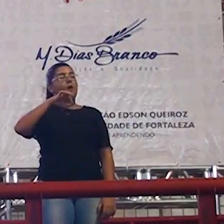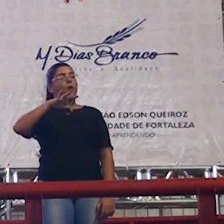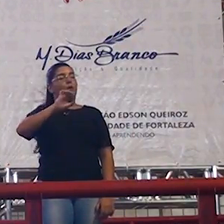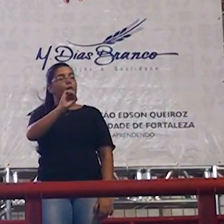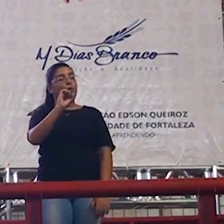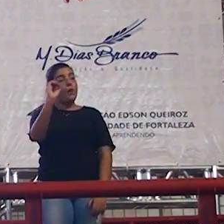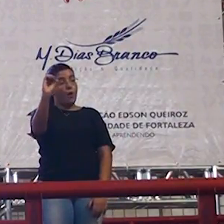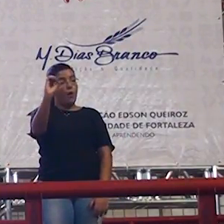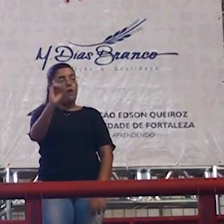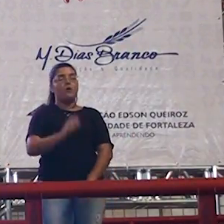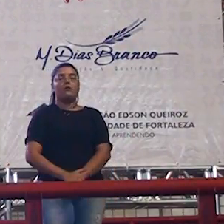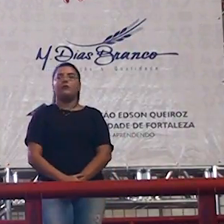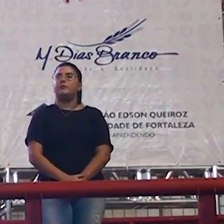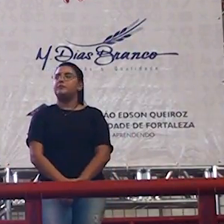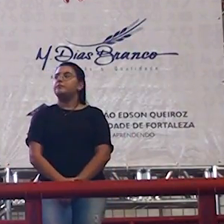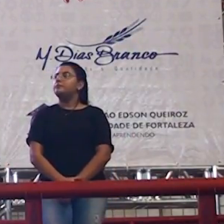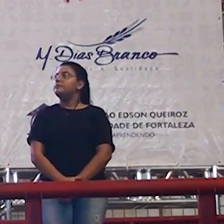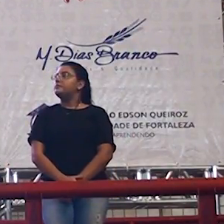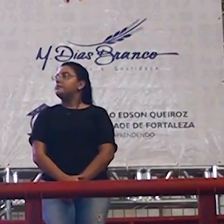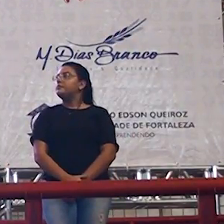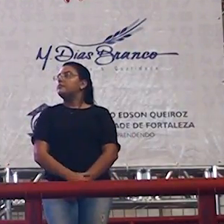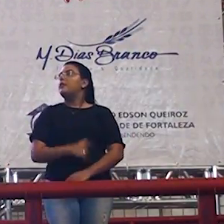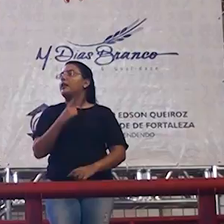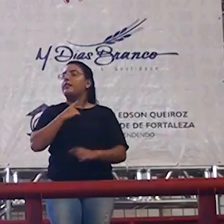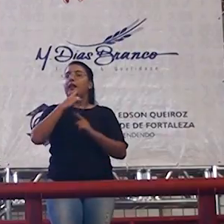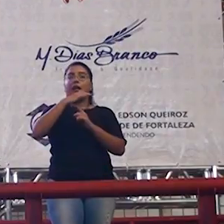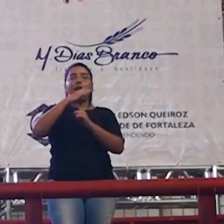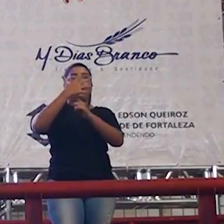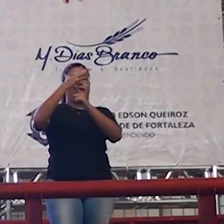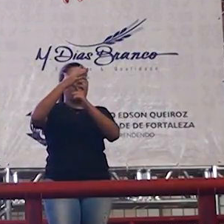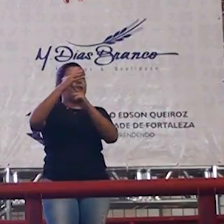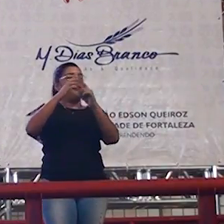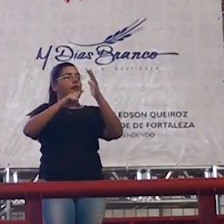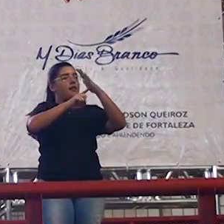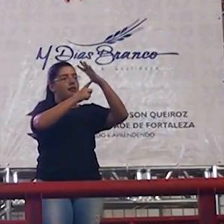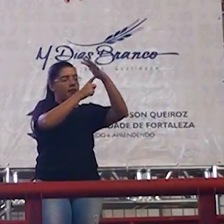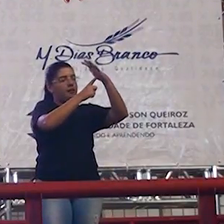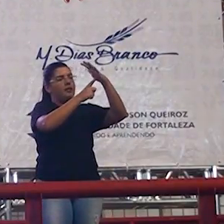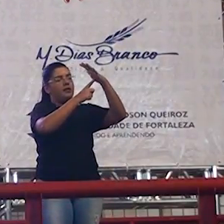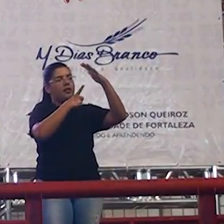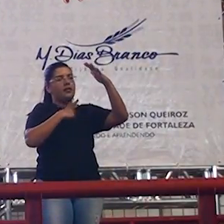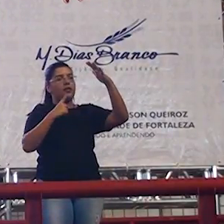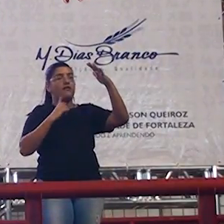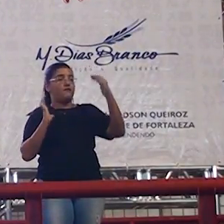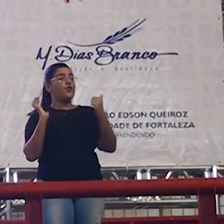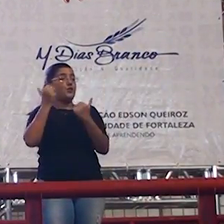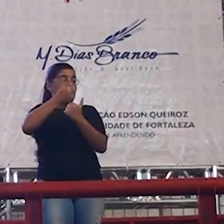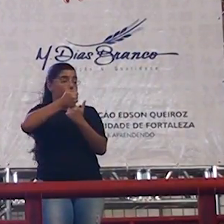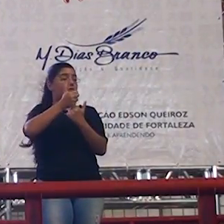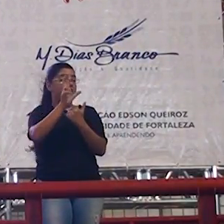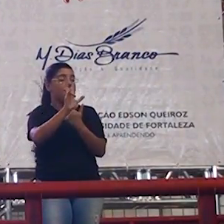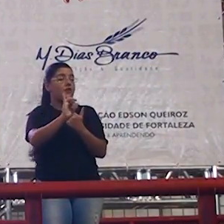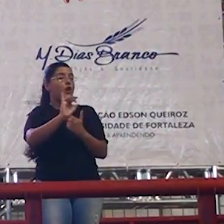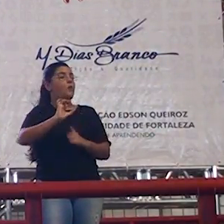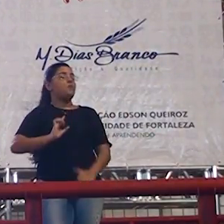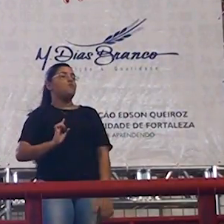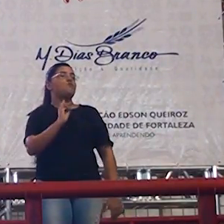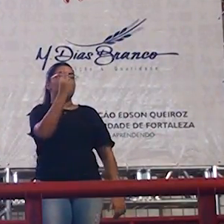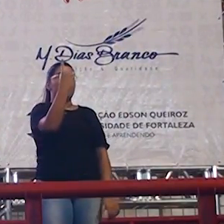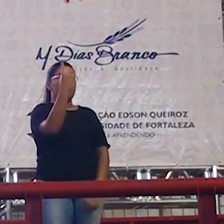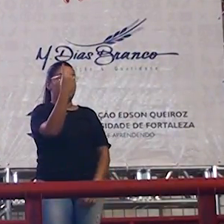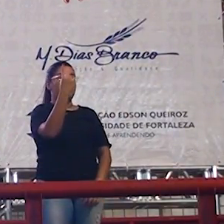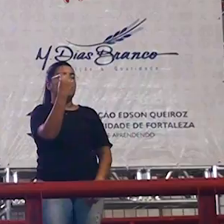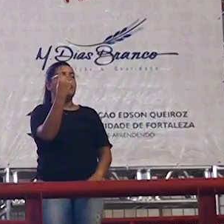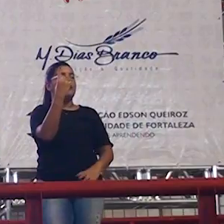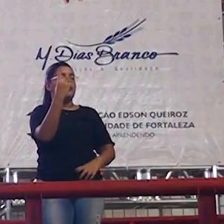Só que essas duas antenas, elas serão substituídas por uma